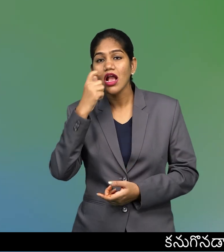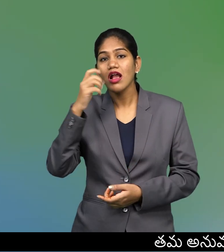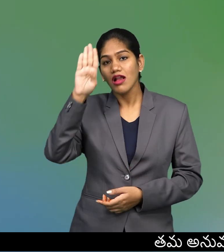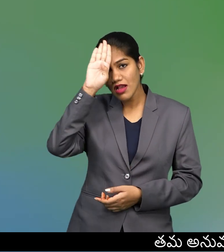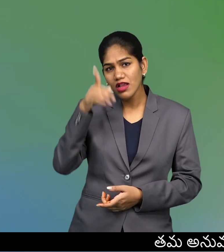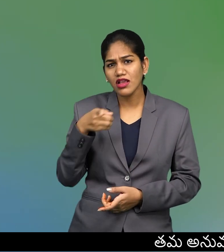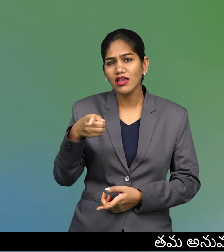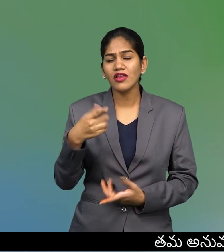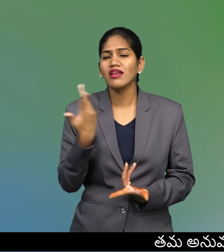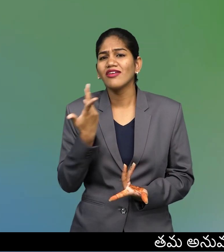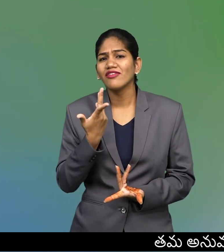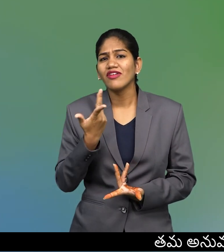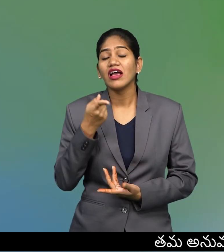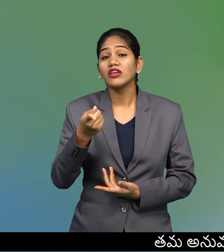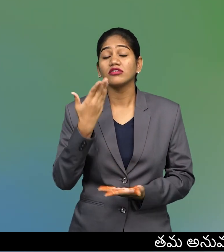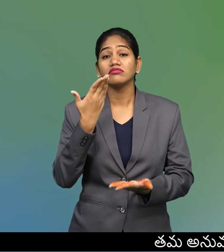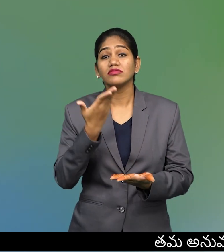తమ అనుమతి లేకుండా పన్నులు